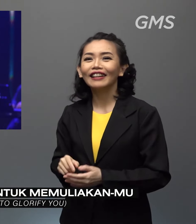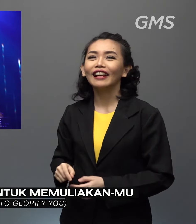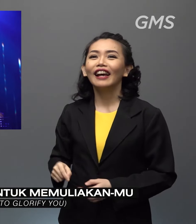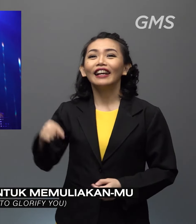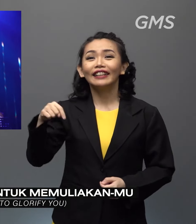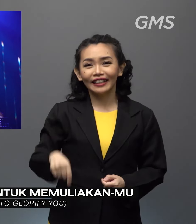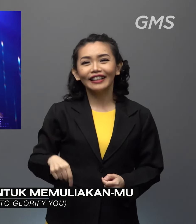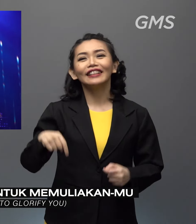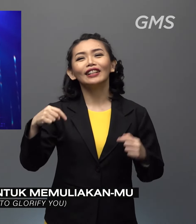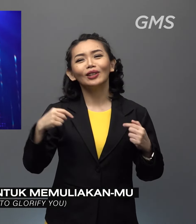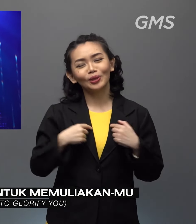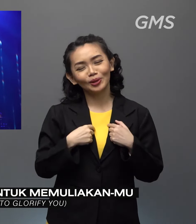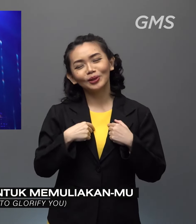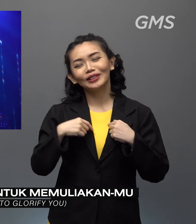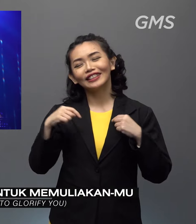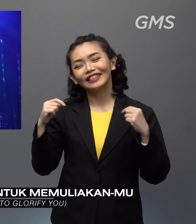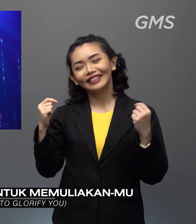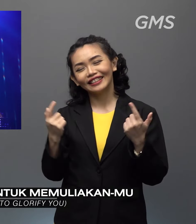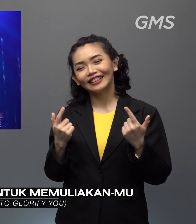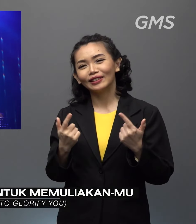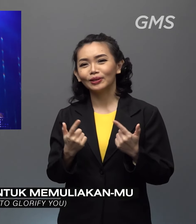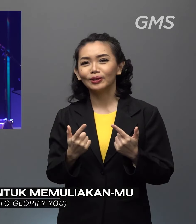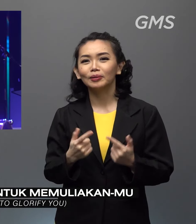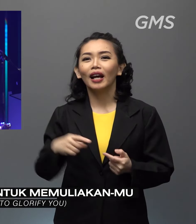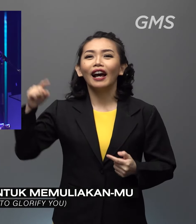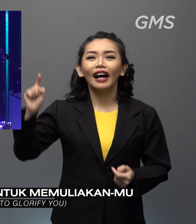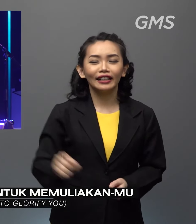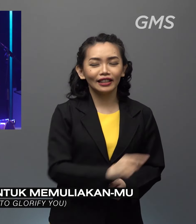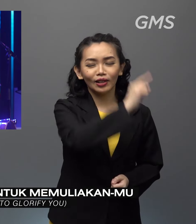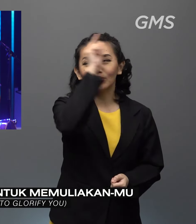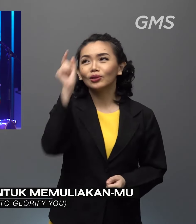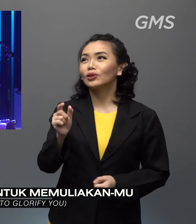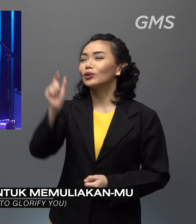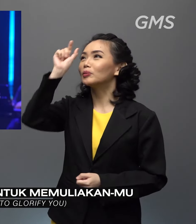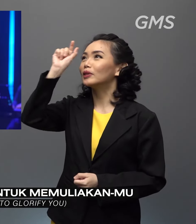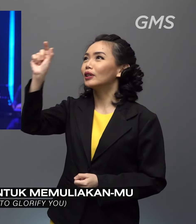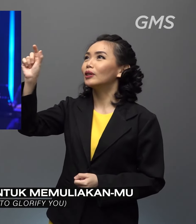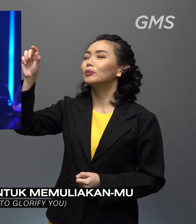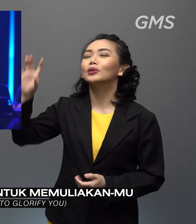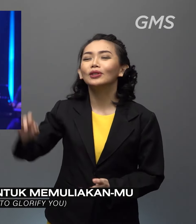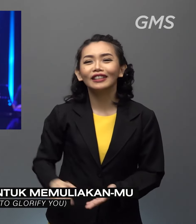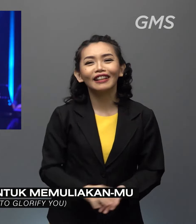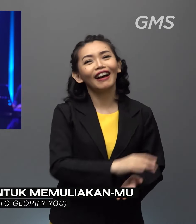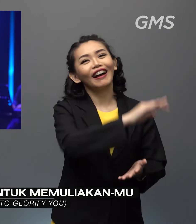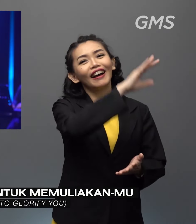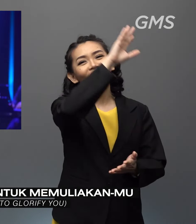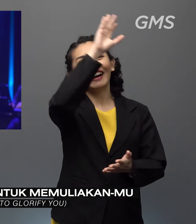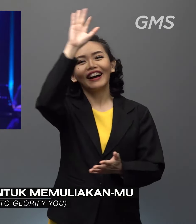memuliakan. Kini ku hidup hanya untuk